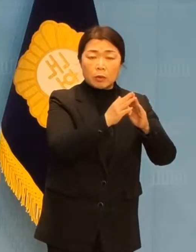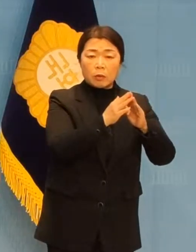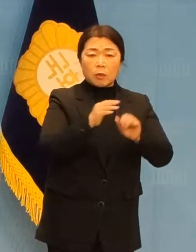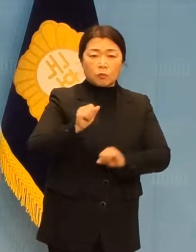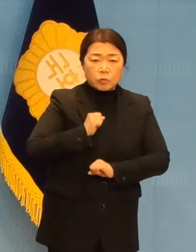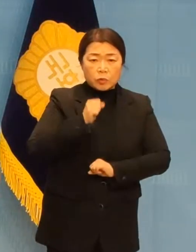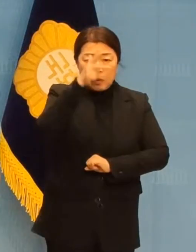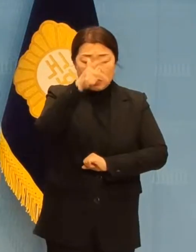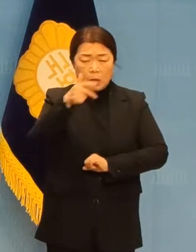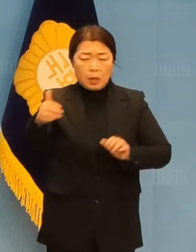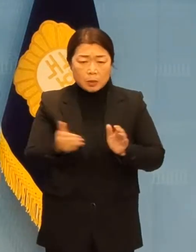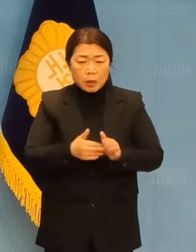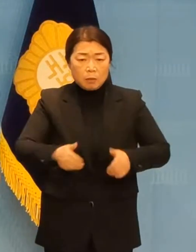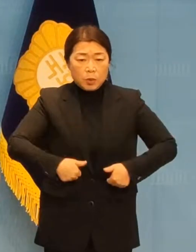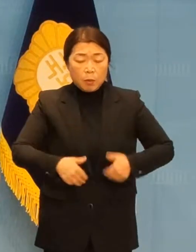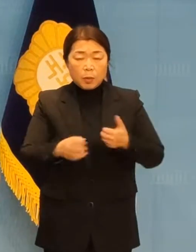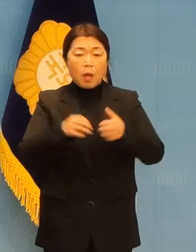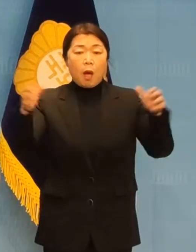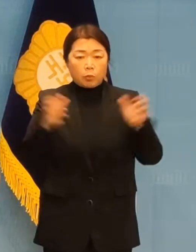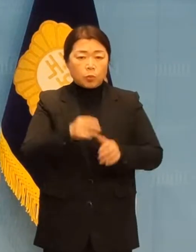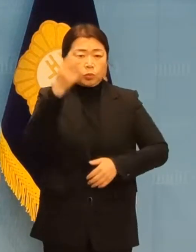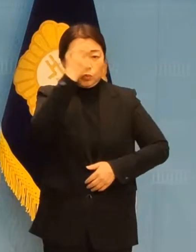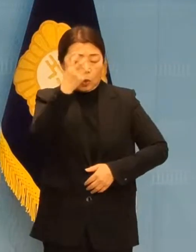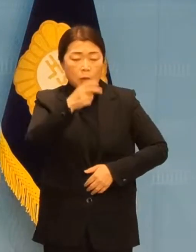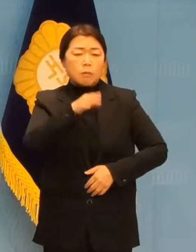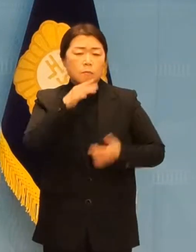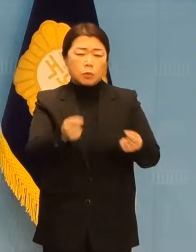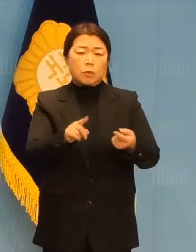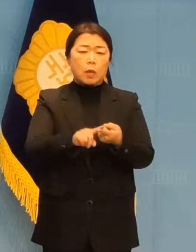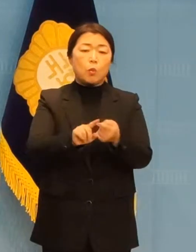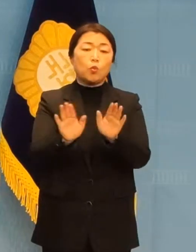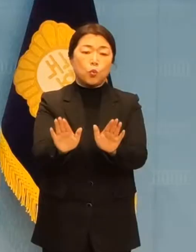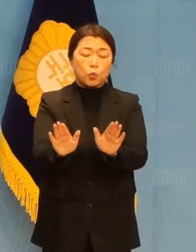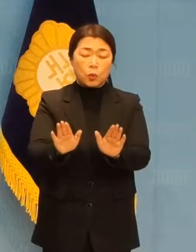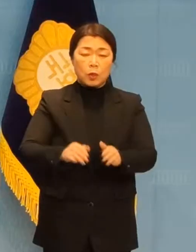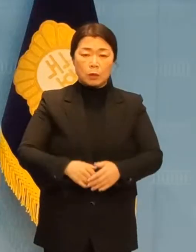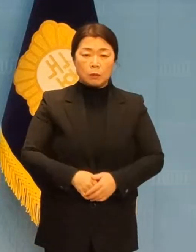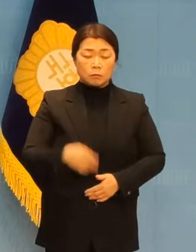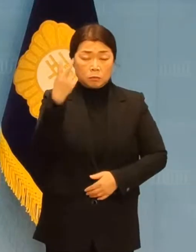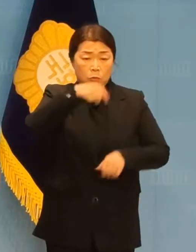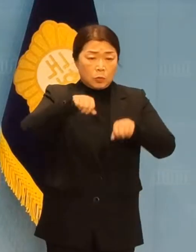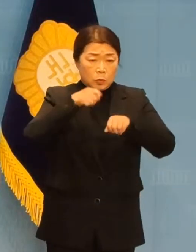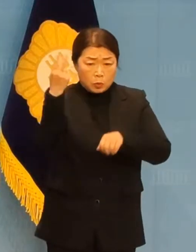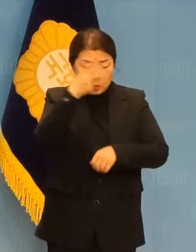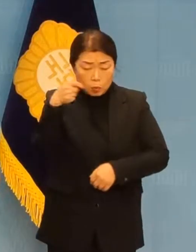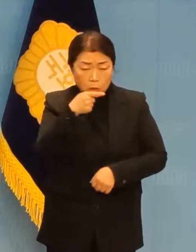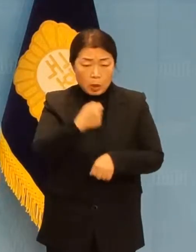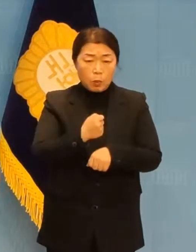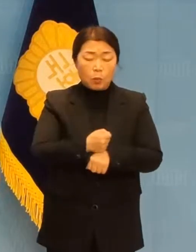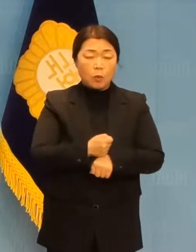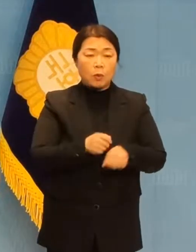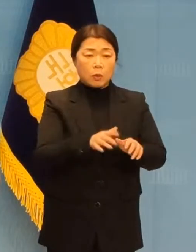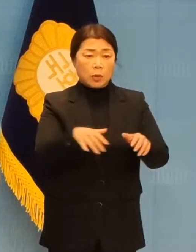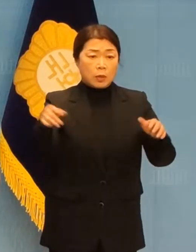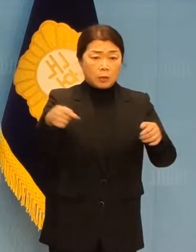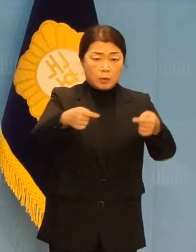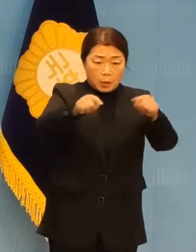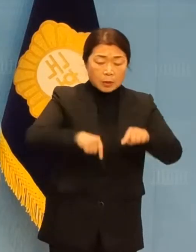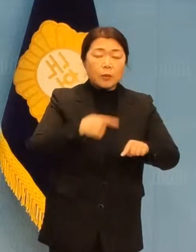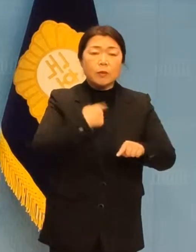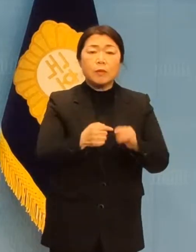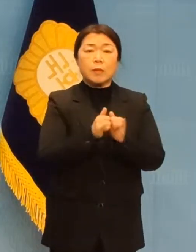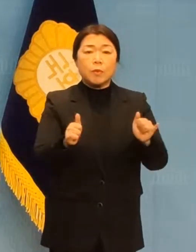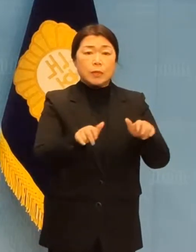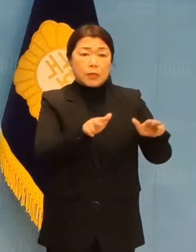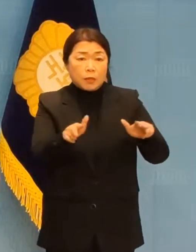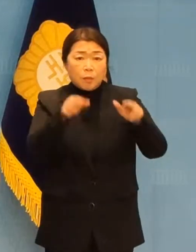경찰, 군까지 필요하다면 합동으로 현장을 그래도 두고 조사하고 이 자리에 있던 사람들 전체에 대해서